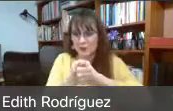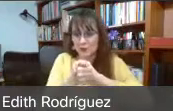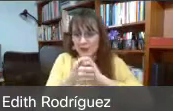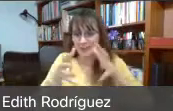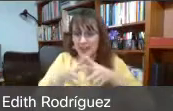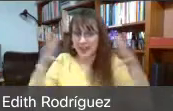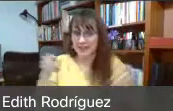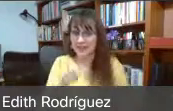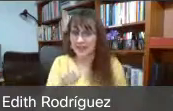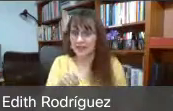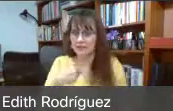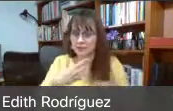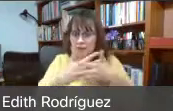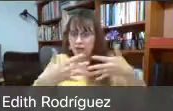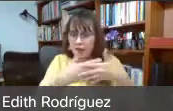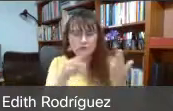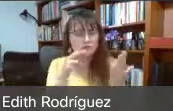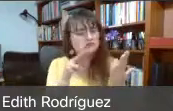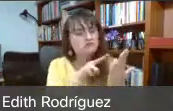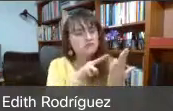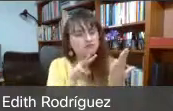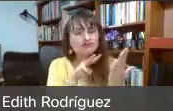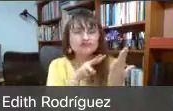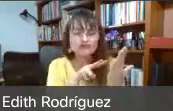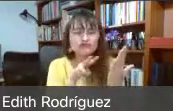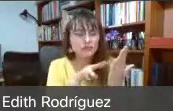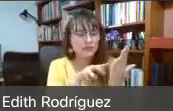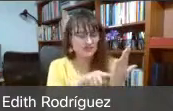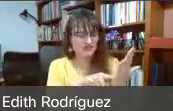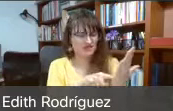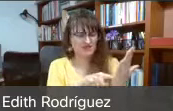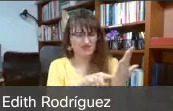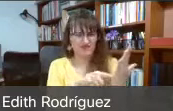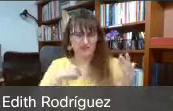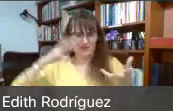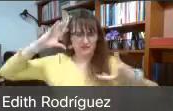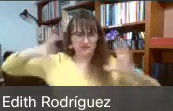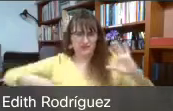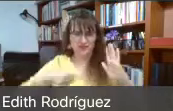corrijo la interpretación, un cuento de un y estaba leyéndolo